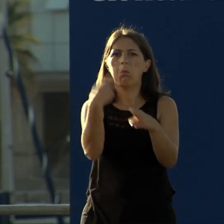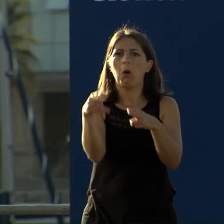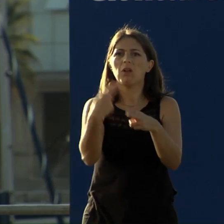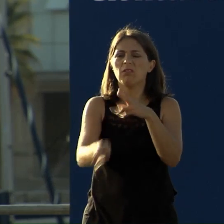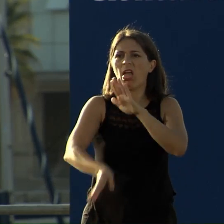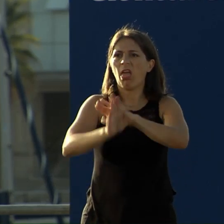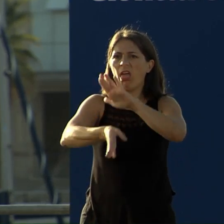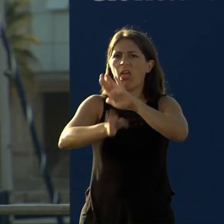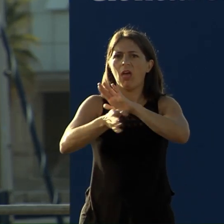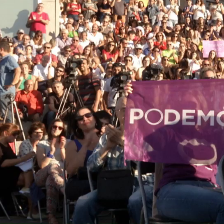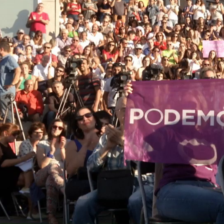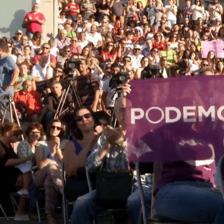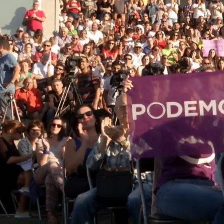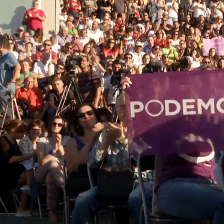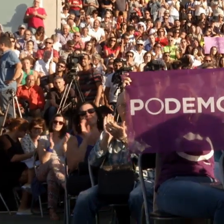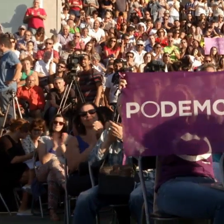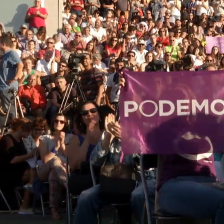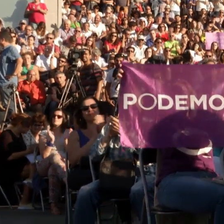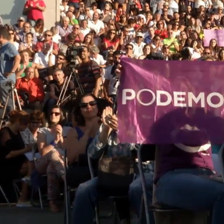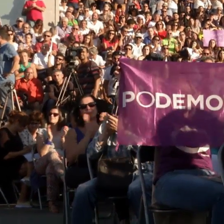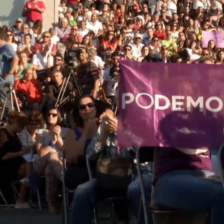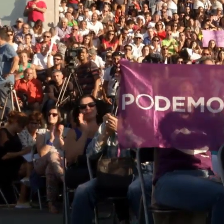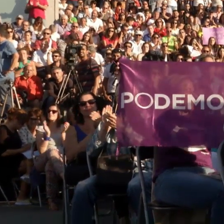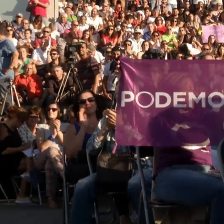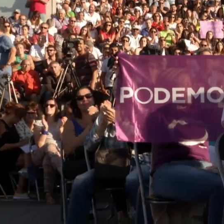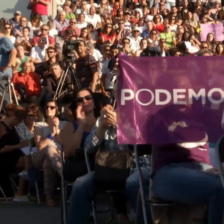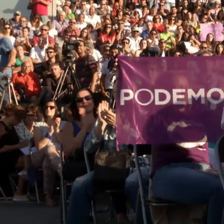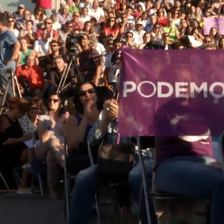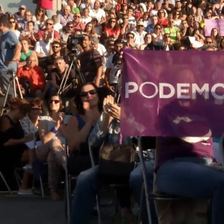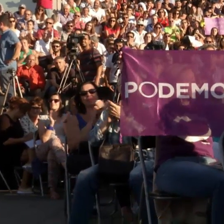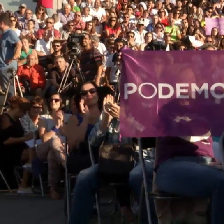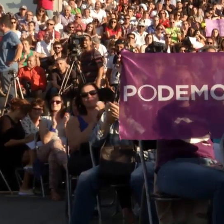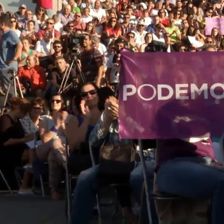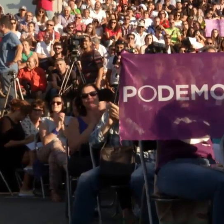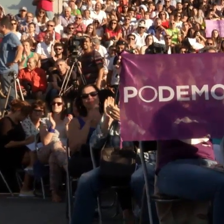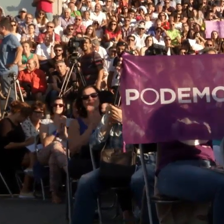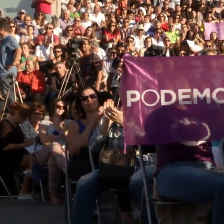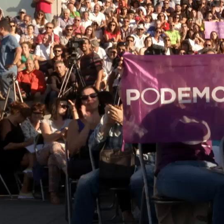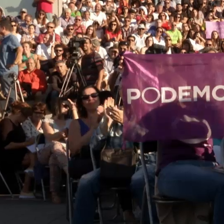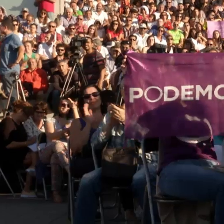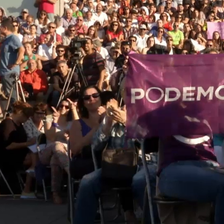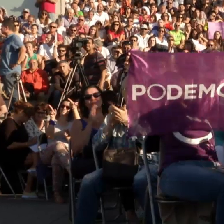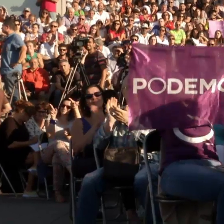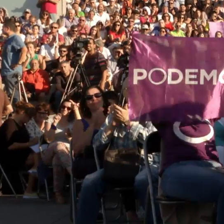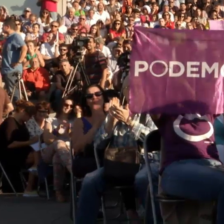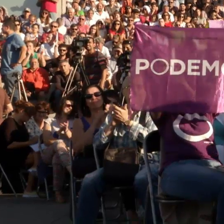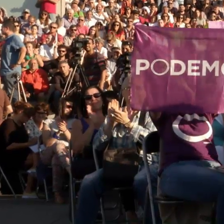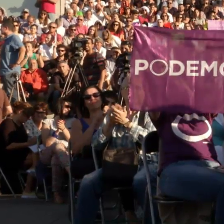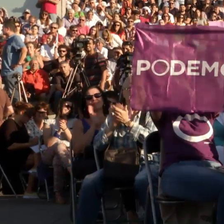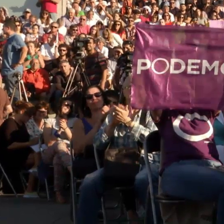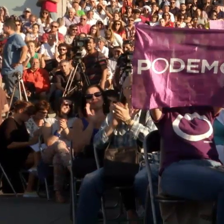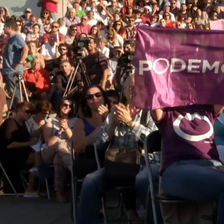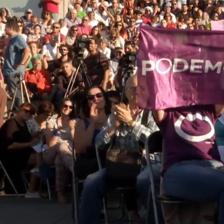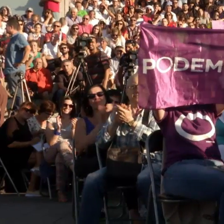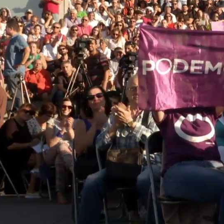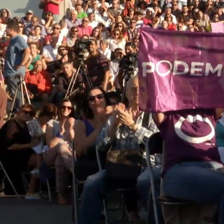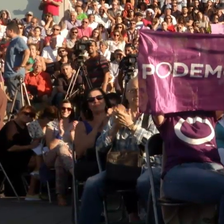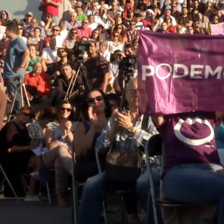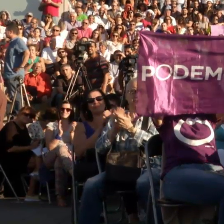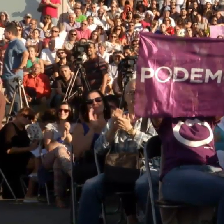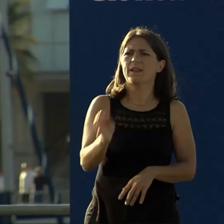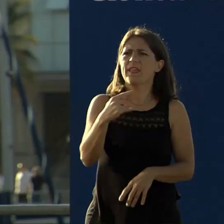las instituciones que frustró las esperanzas de mucha gente. Llegamos hasta aquí hablando claro. Llegamos hasta aquí diciendo las verdades.